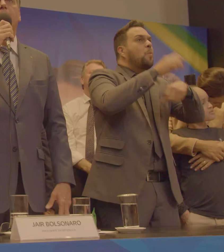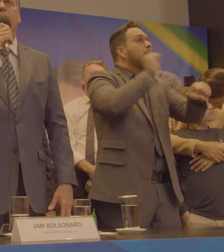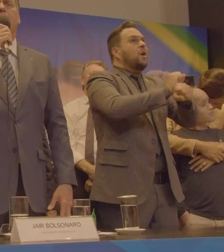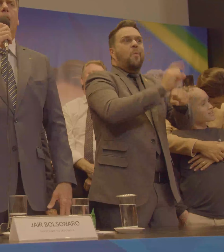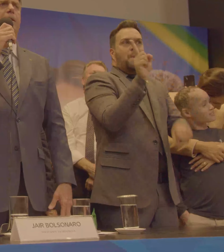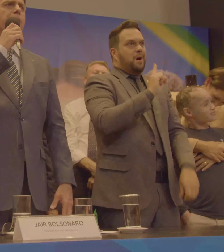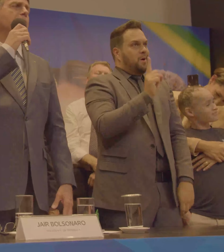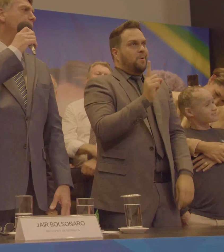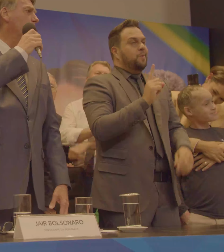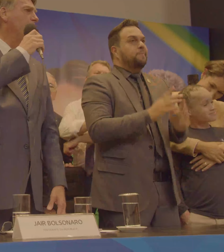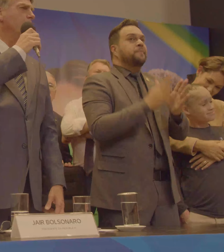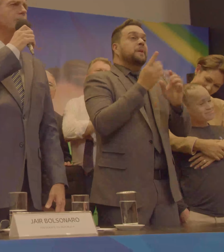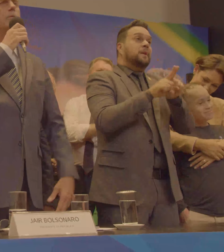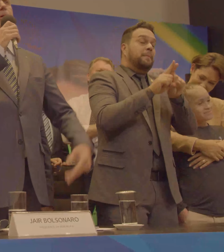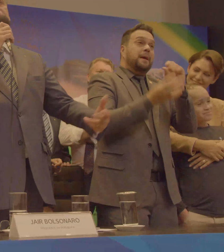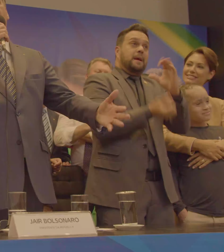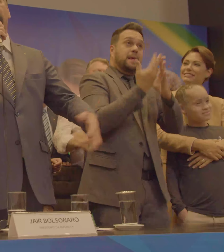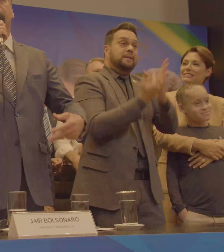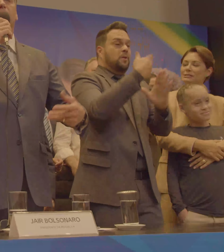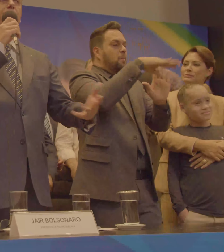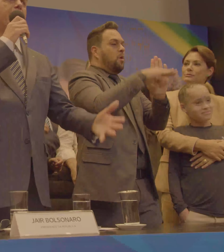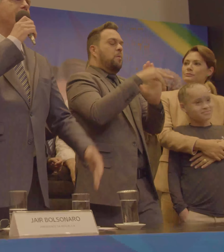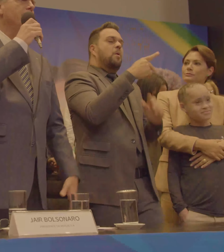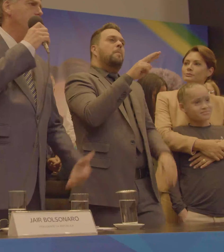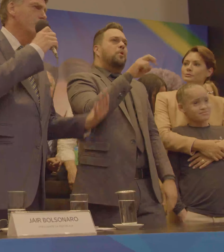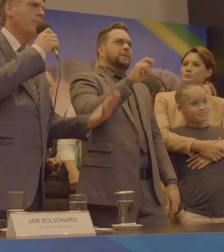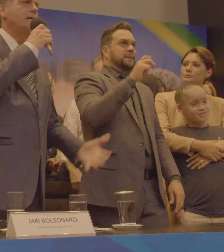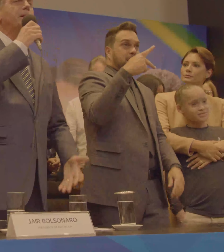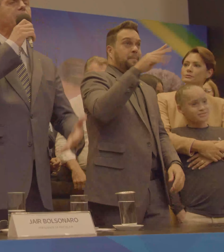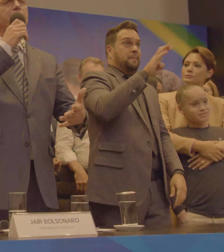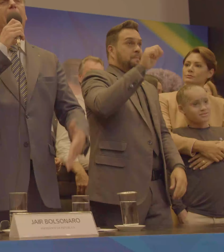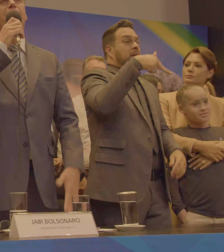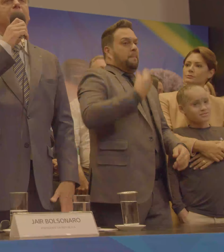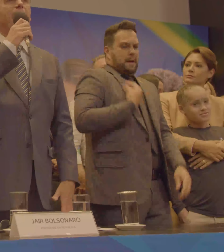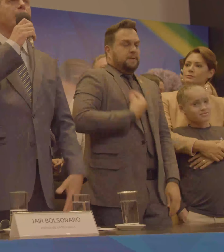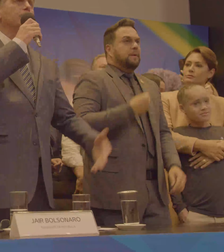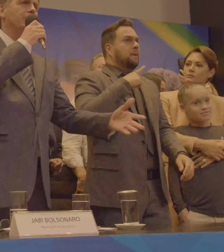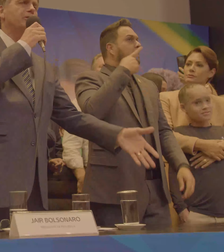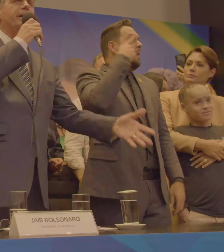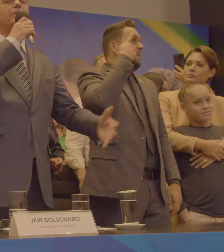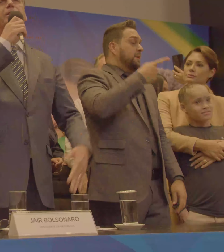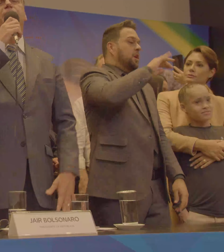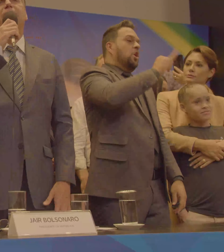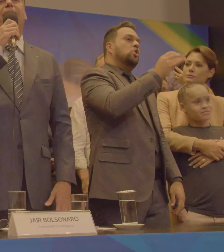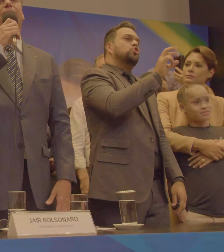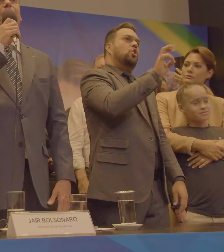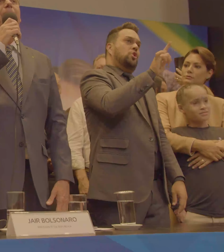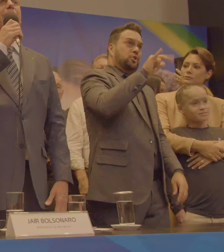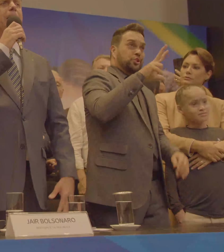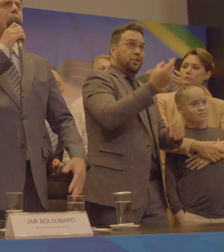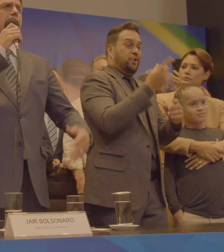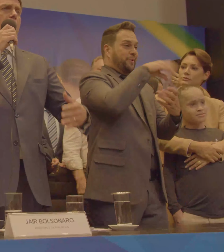parou. A criação de programas com o Pronamp, o Bem, com a participação de parlamentares, como o Jorginho Melo aqui do